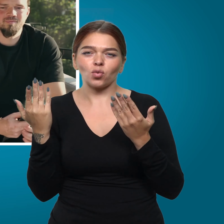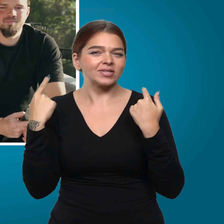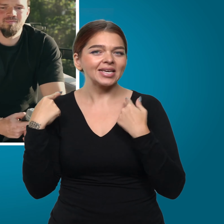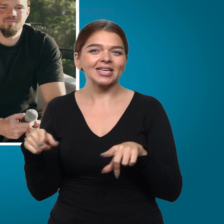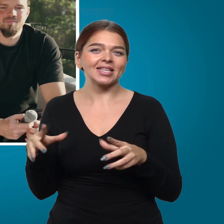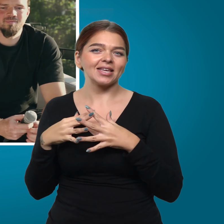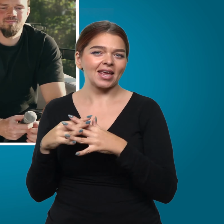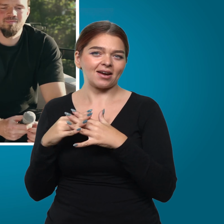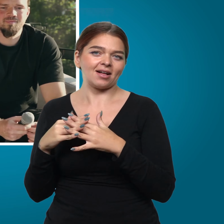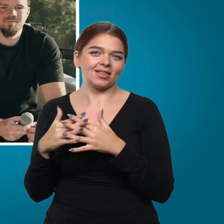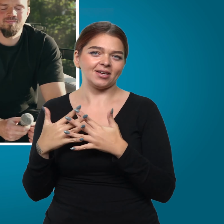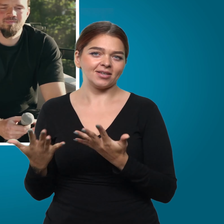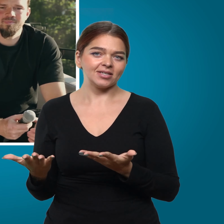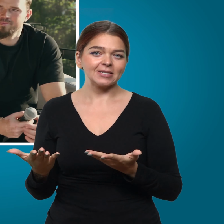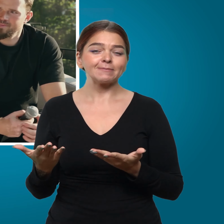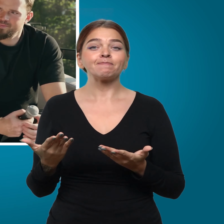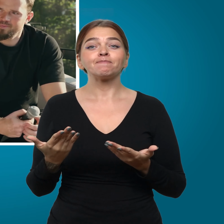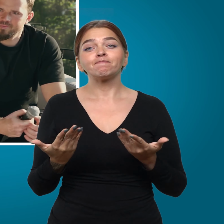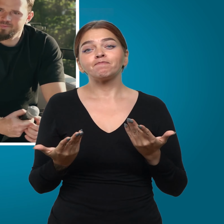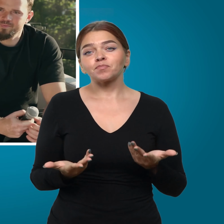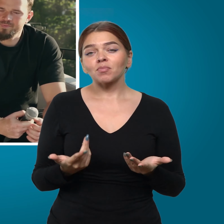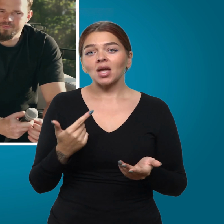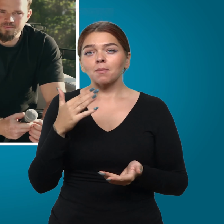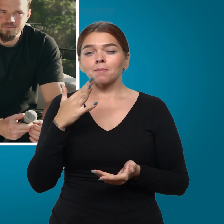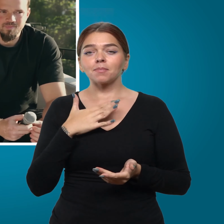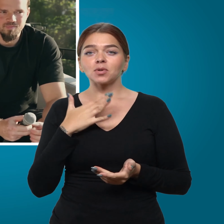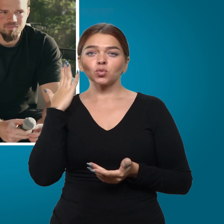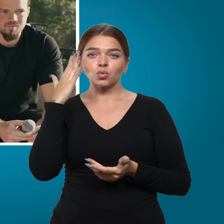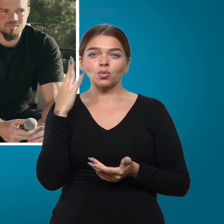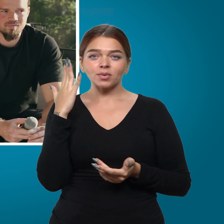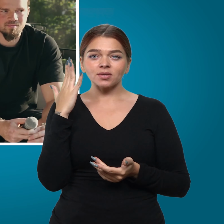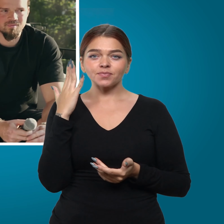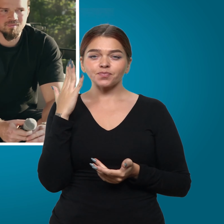daug aplinkui yra gražių labai iniciatyvų, kaip ir sakiau, prieš tai, kai išnekėjom,